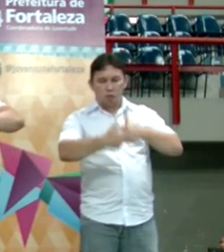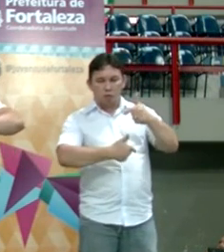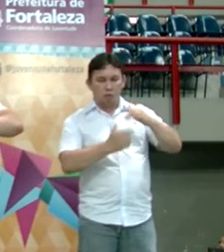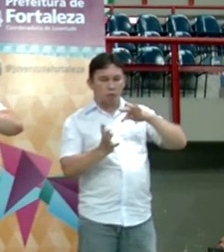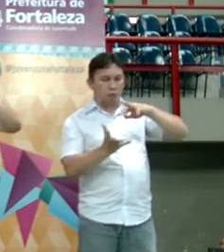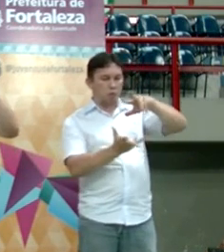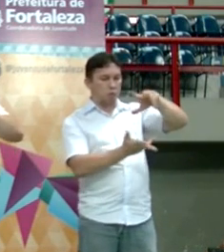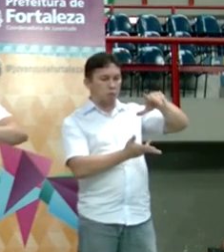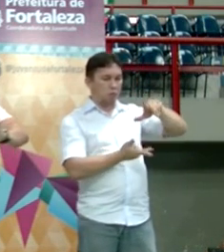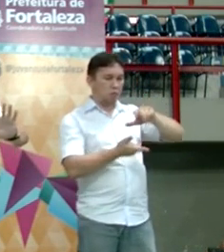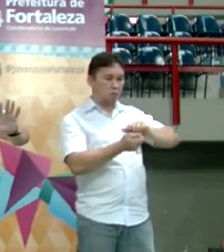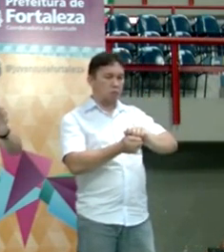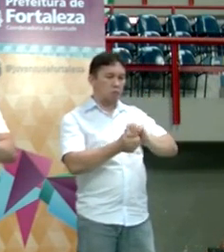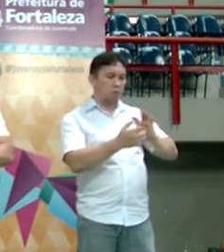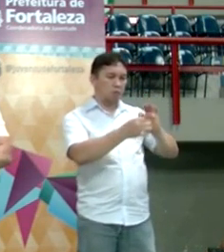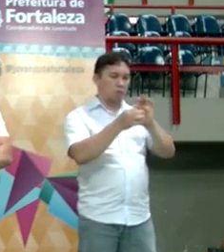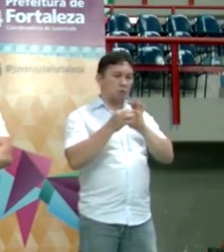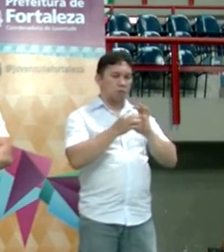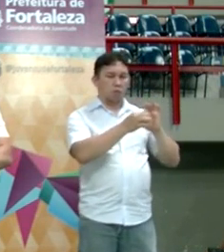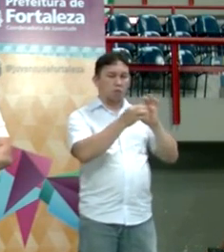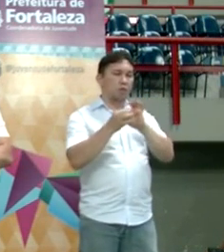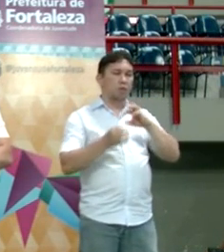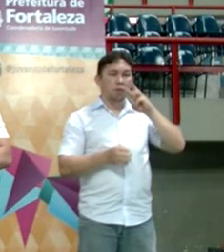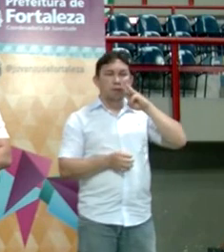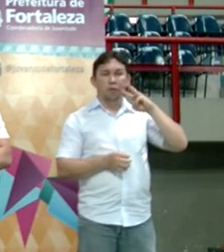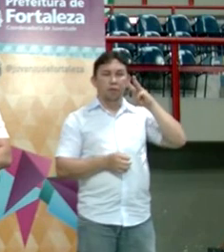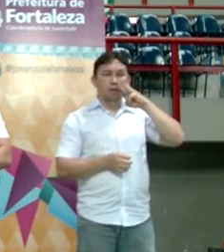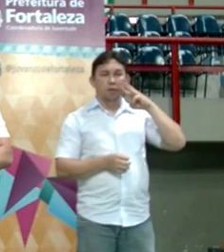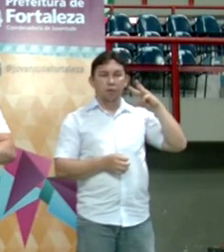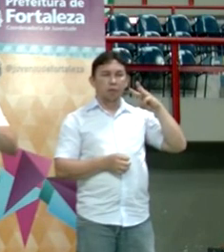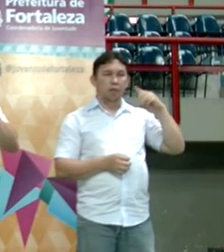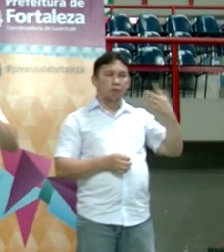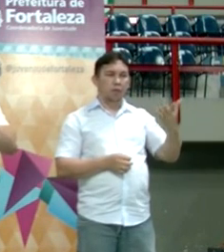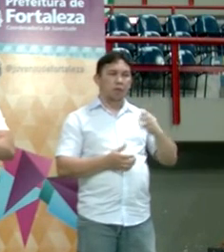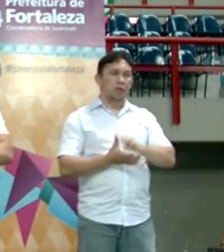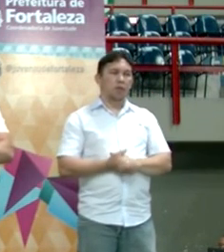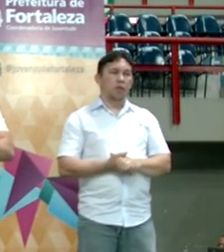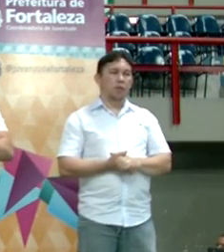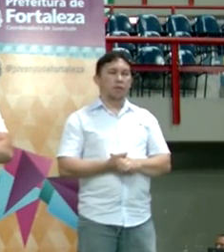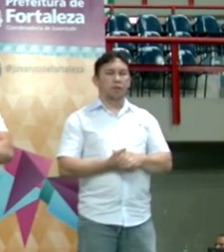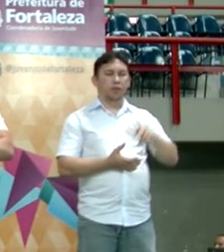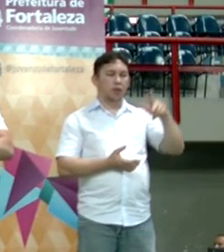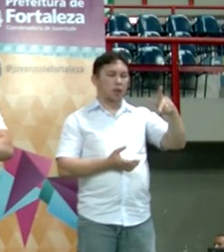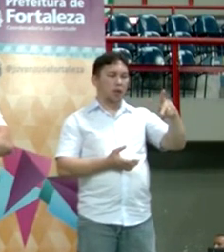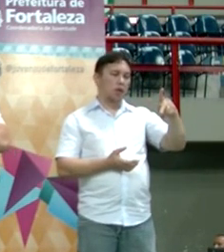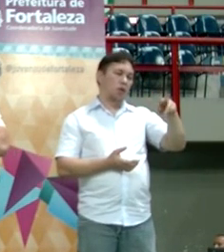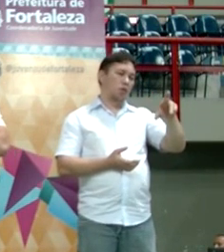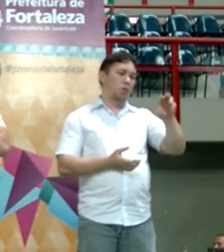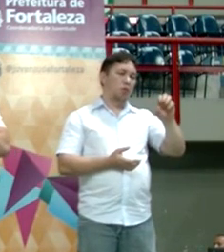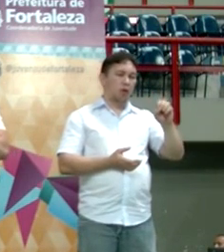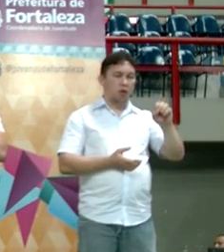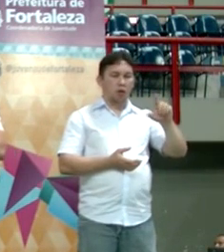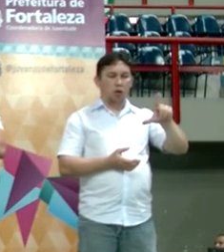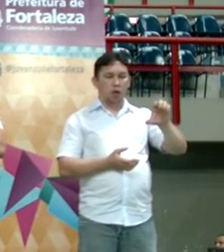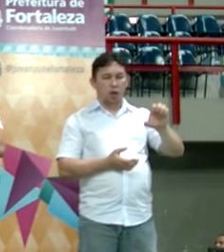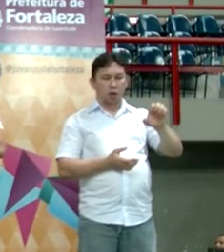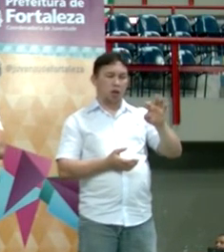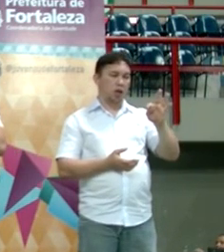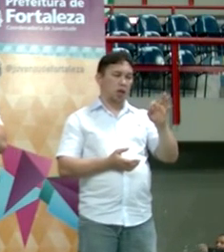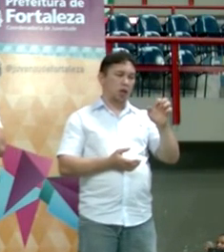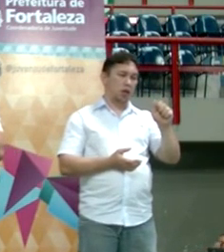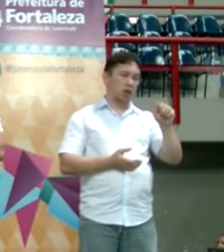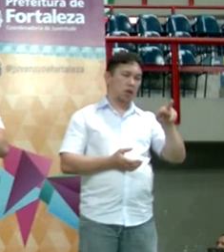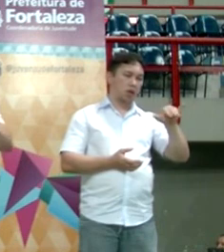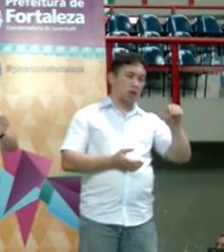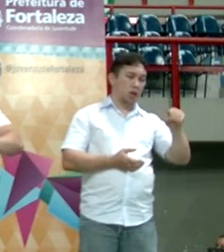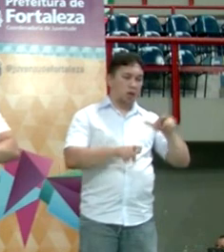trabalhadores do mundo, univos. Marx gostava de chamar os trabalhadores de quê? proletário. O que é um